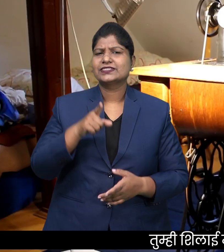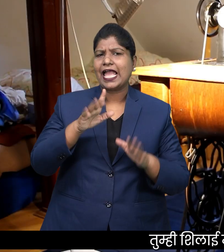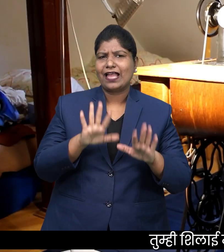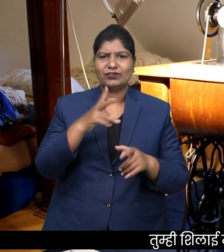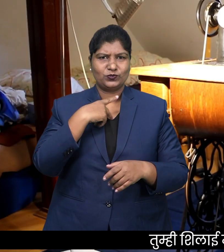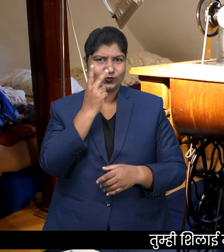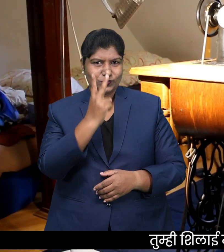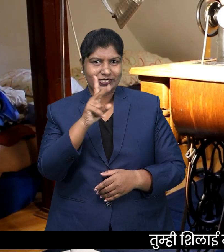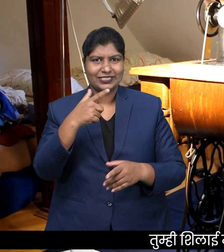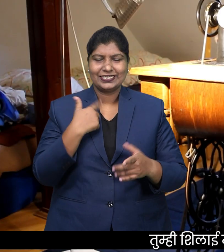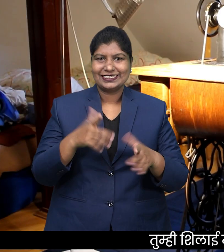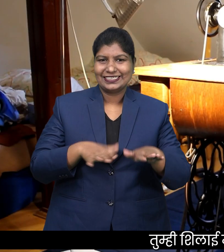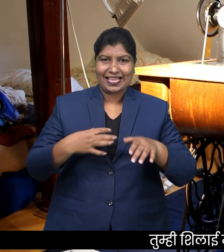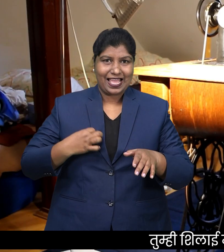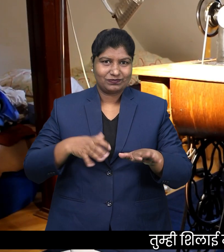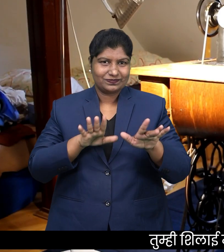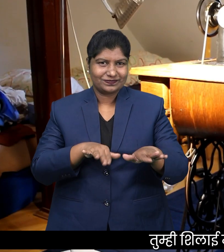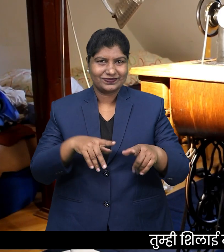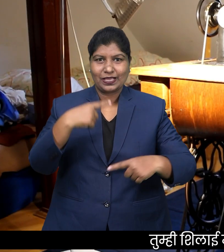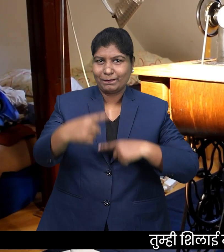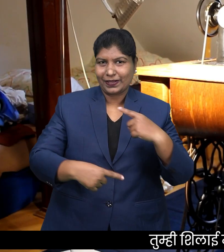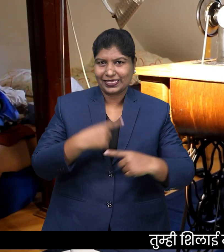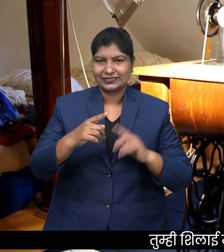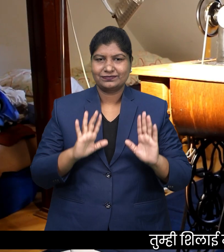तुम्ही शिलाई मशीन पाहिली आहे का?